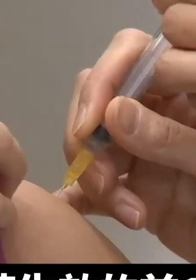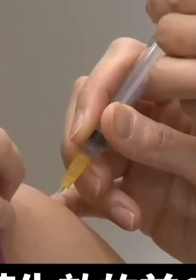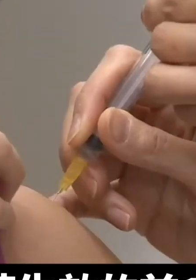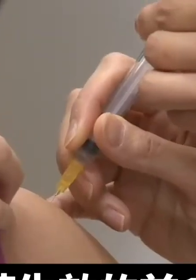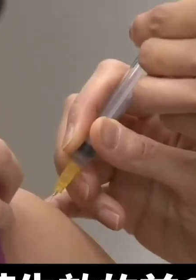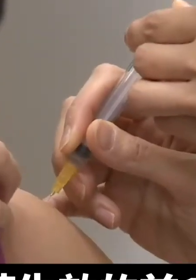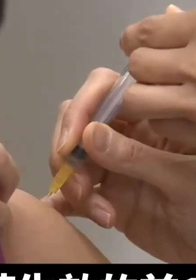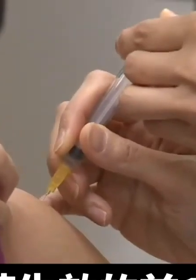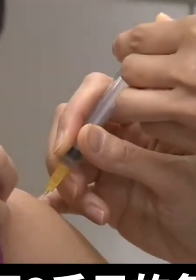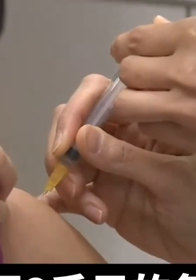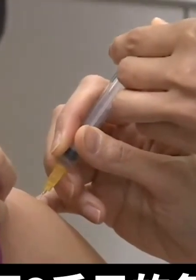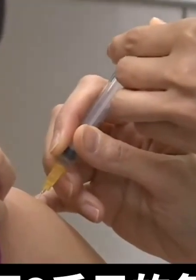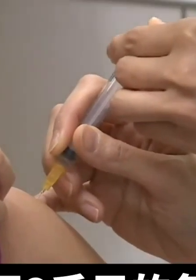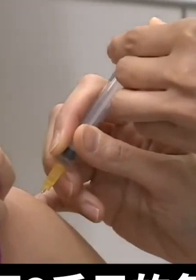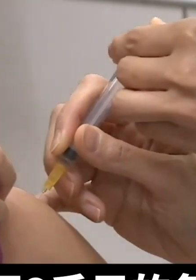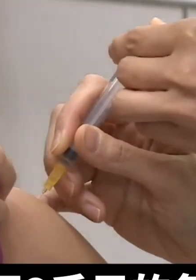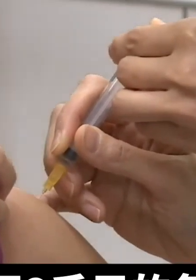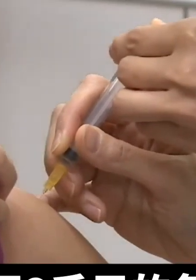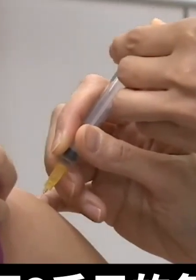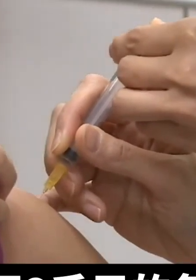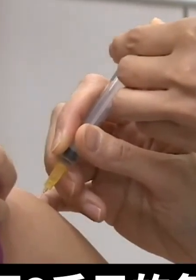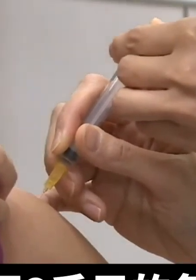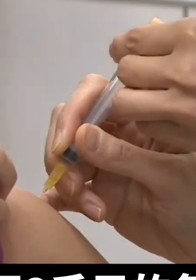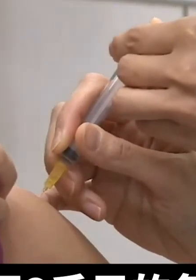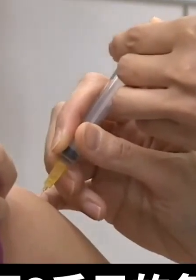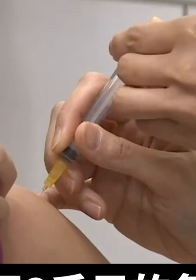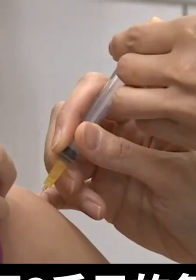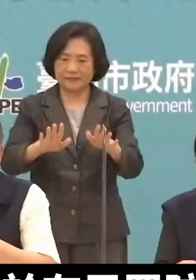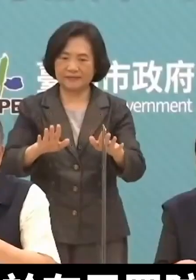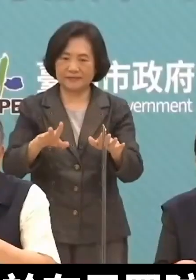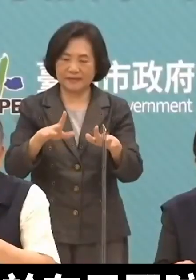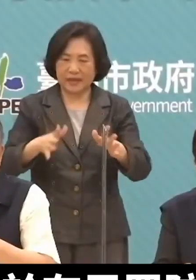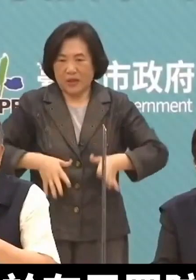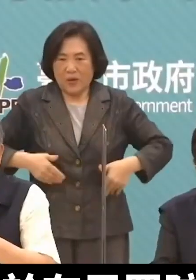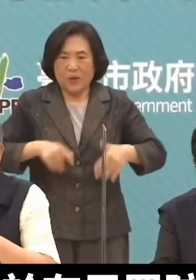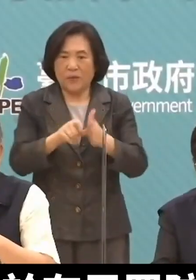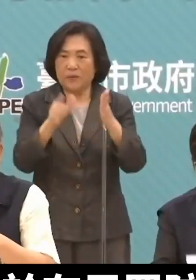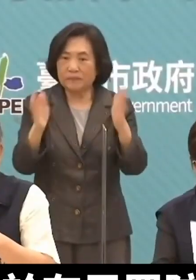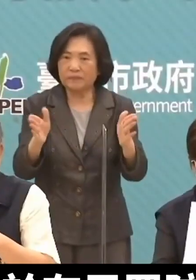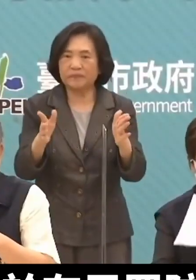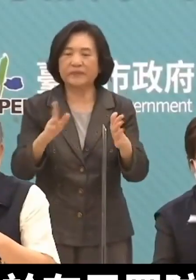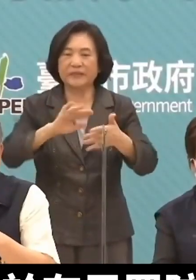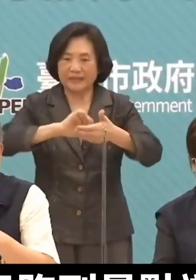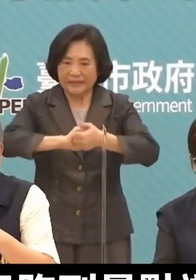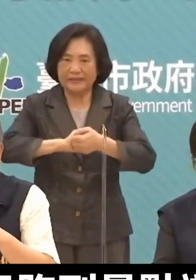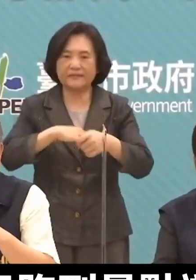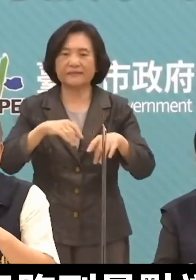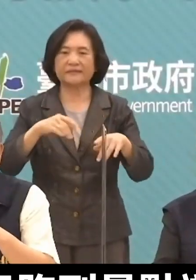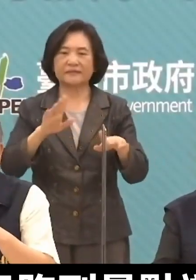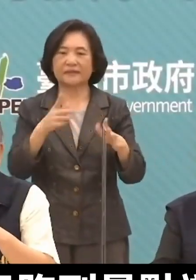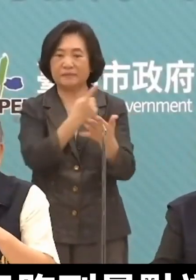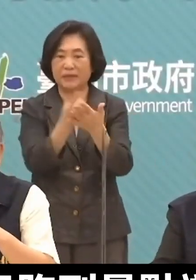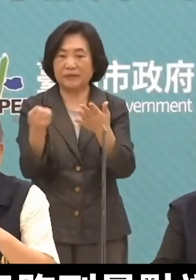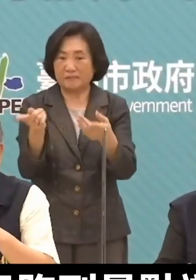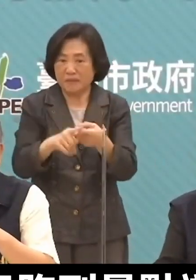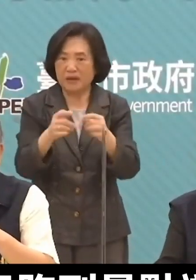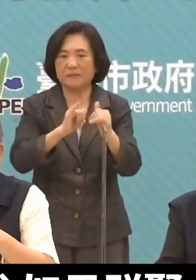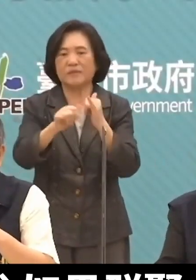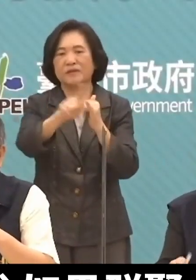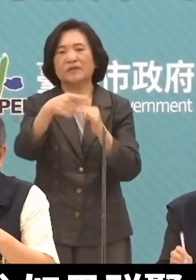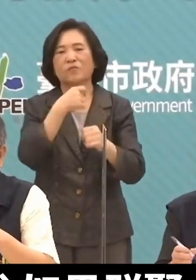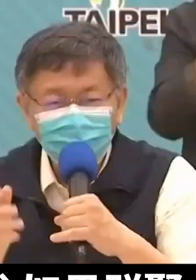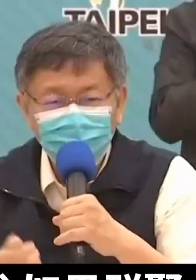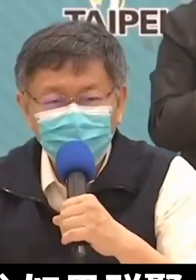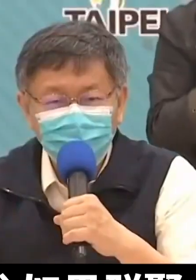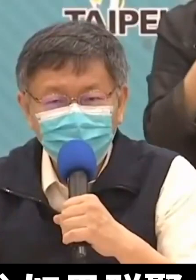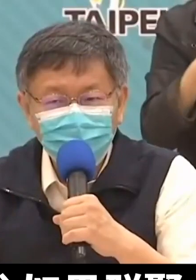苗生效的前14天还有每天2000元的危险加计。另外，对于有民众防疫期间假日跑到景点游玩，柯